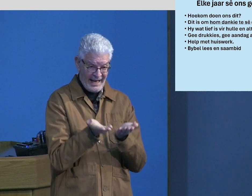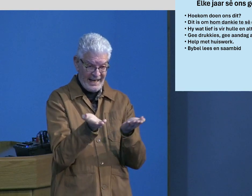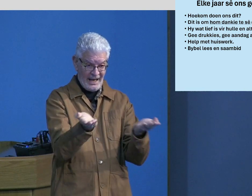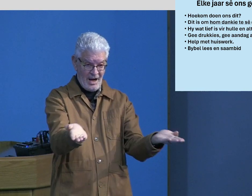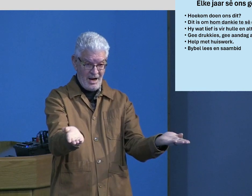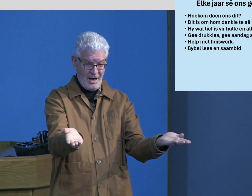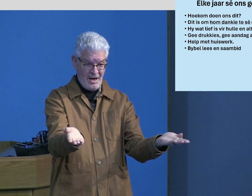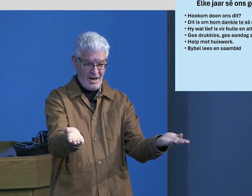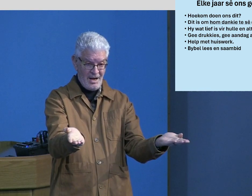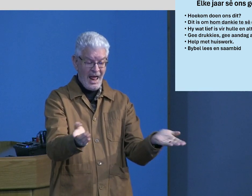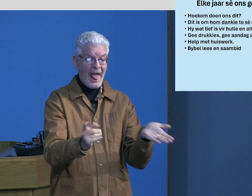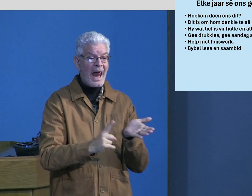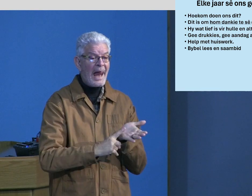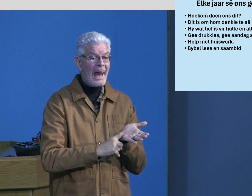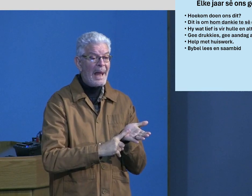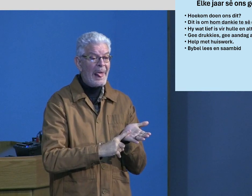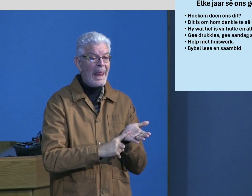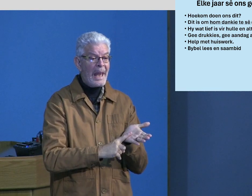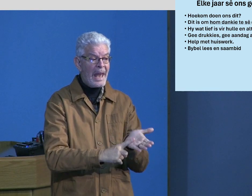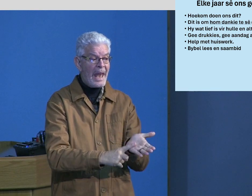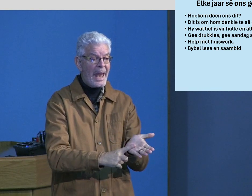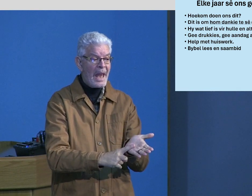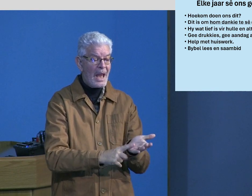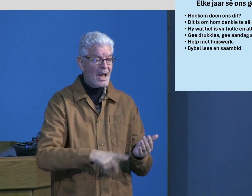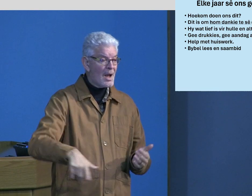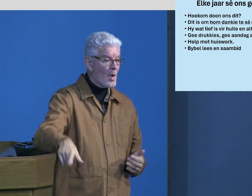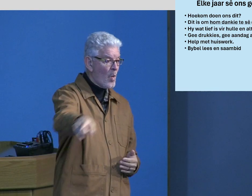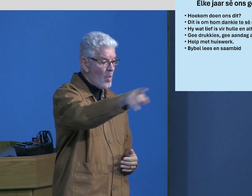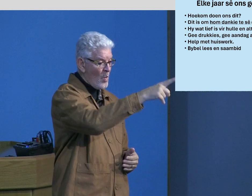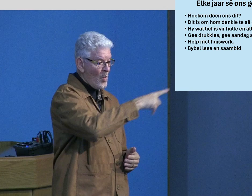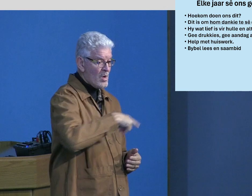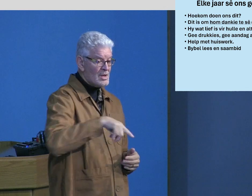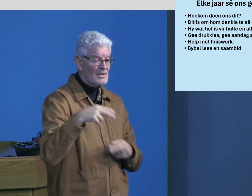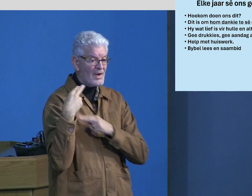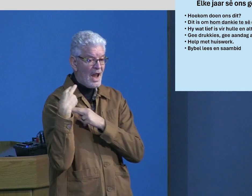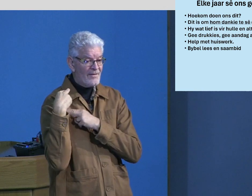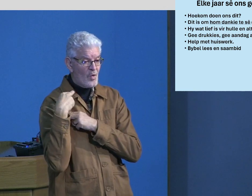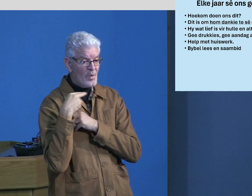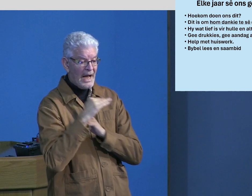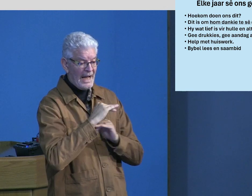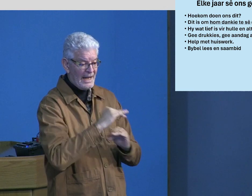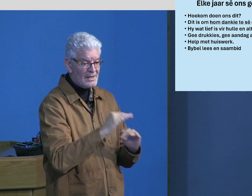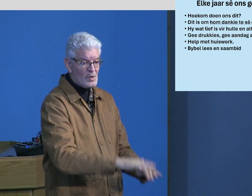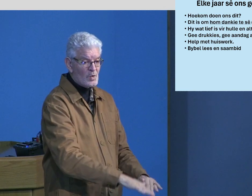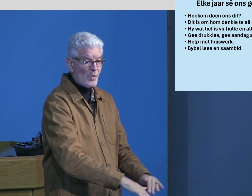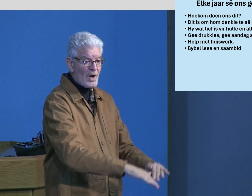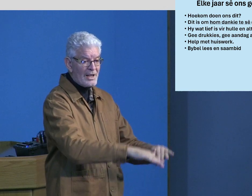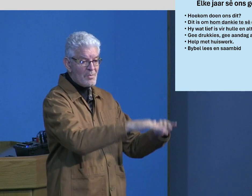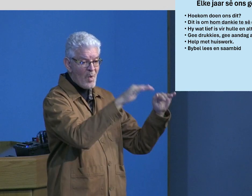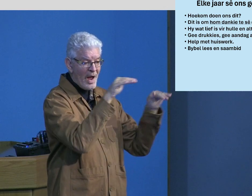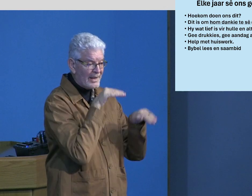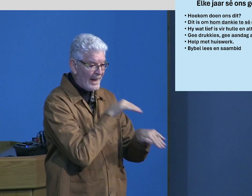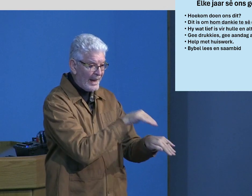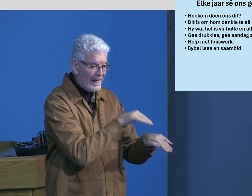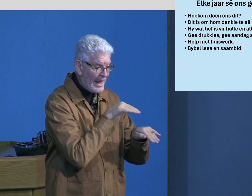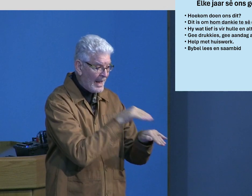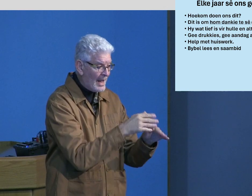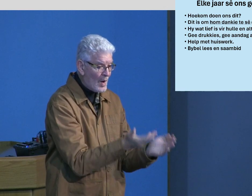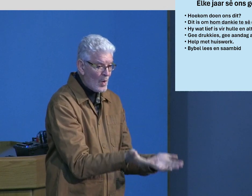God het kinders aan die ouers geleen. Ons is verantwoordelik om daai kinders groot te maak